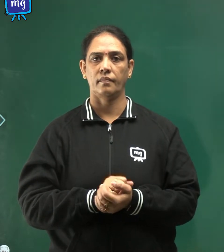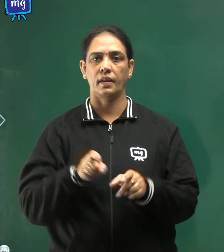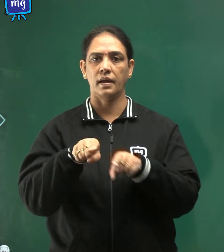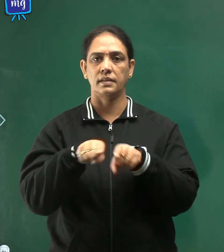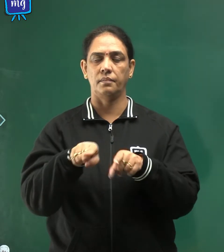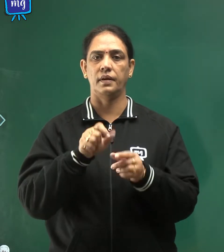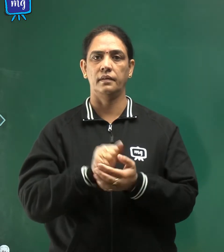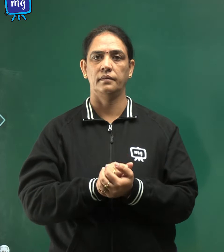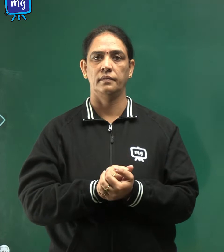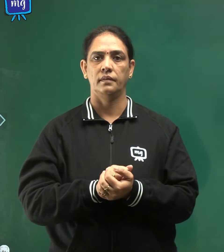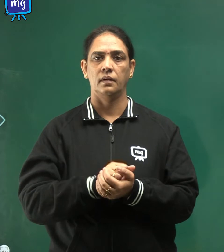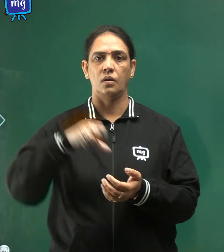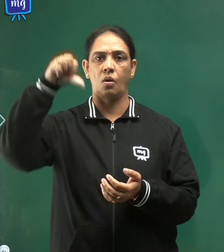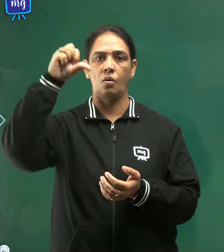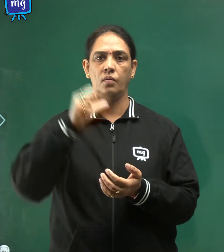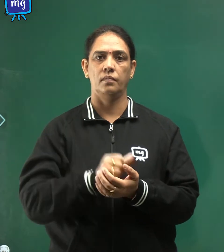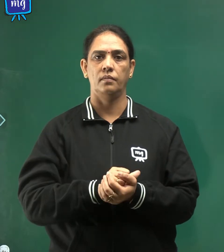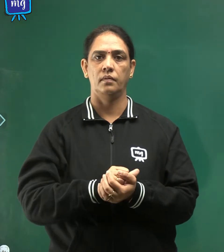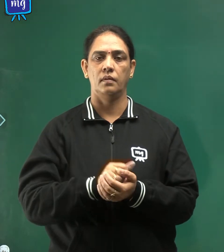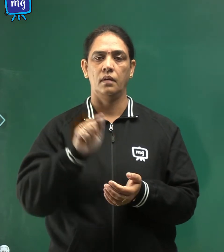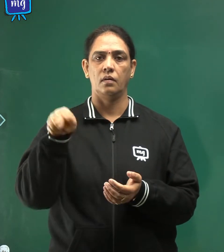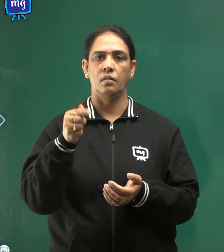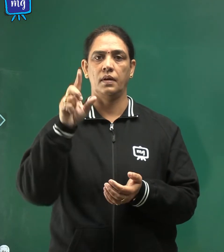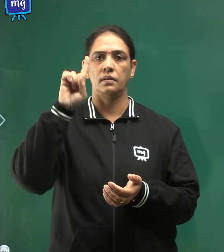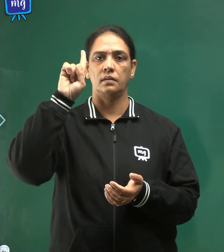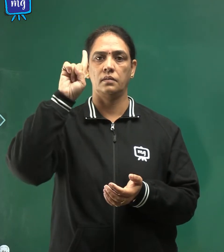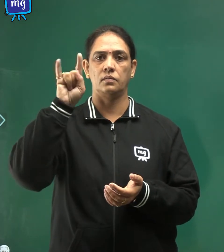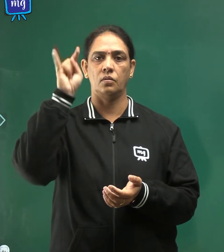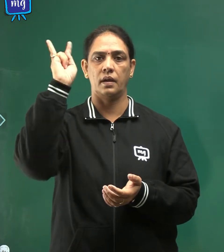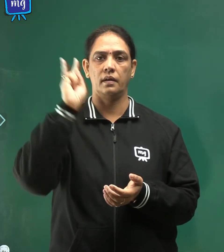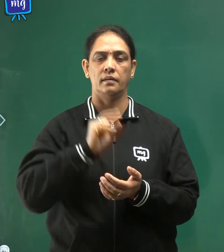उदाहरण 9, 16,